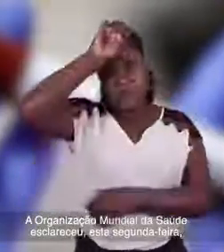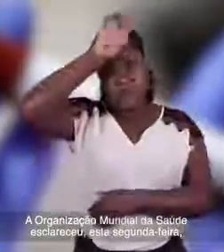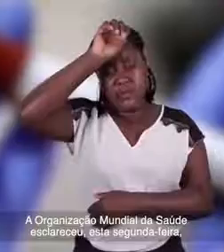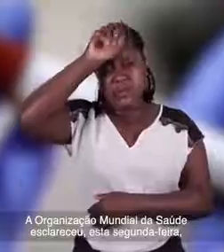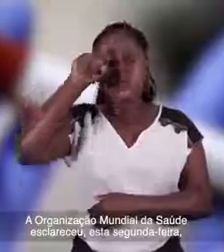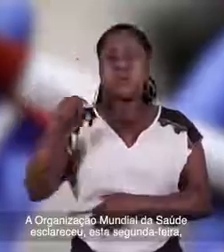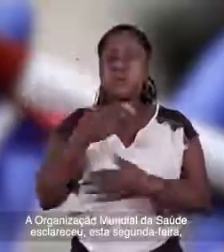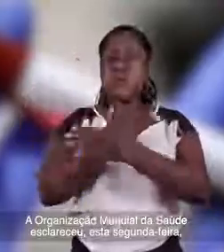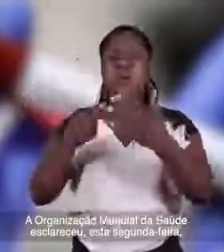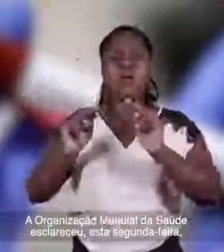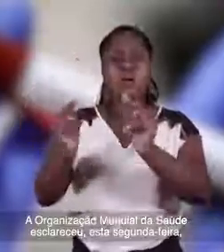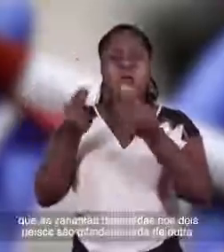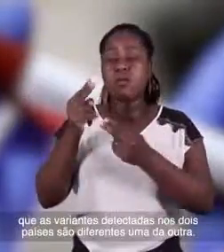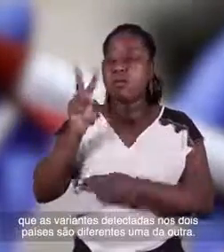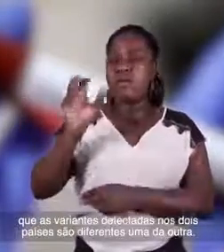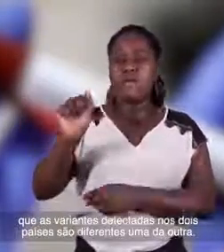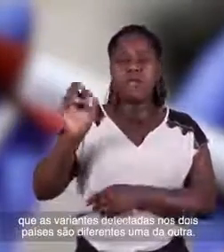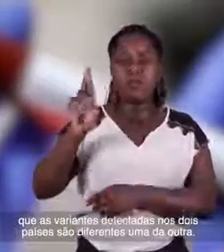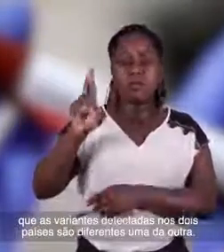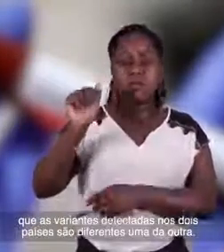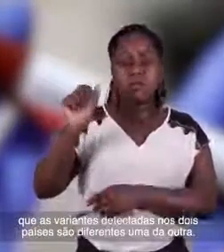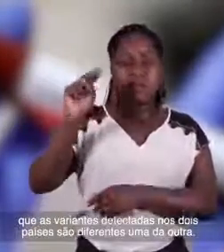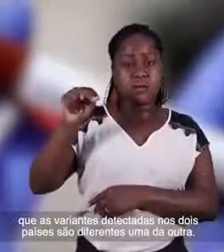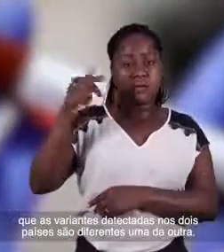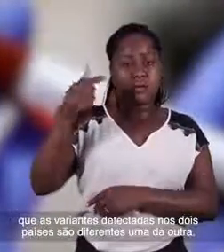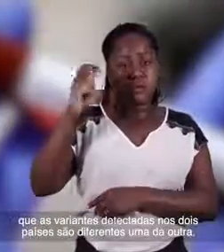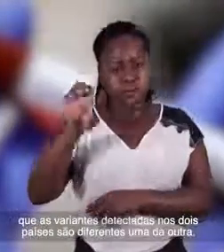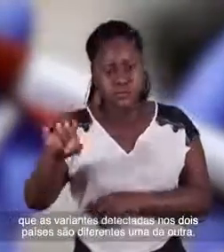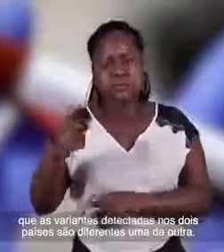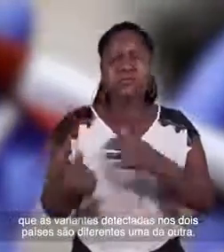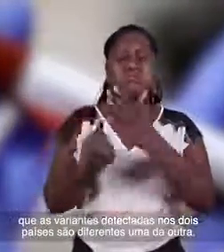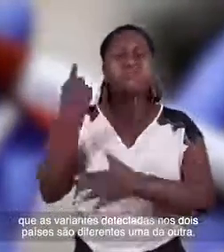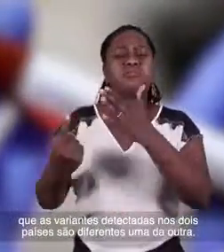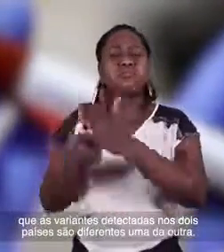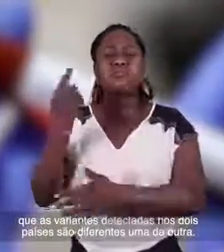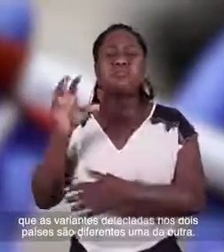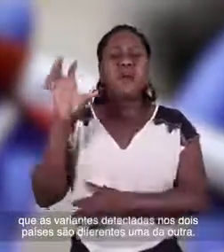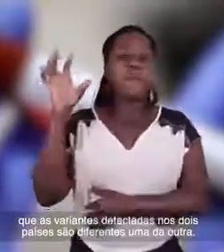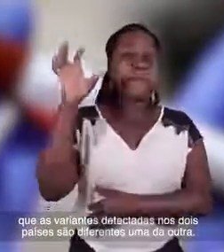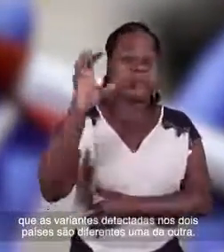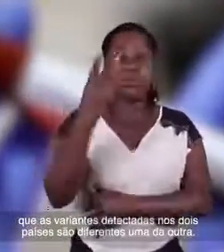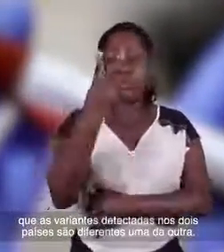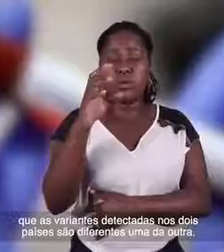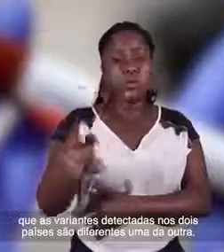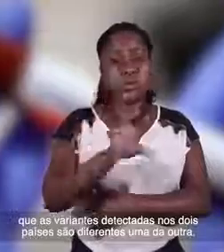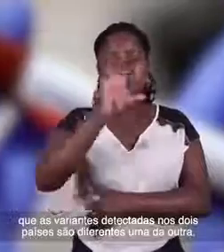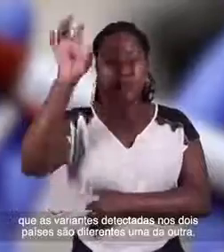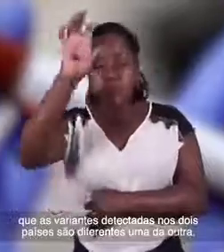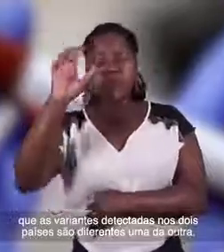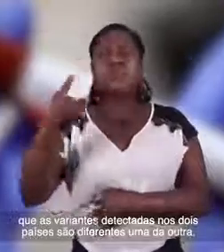esta segunda-feira que as variantes detectadas nos dois países são diferentes uma